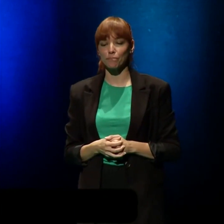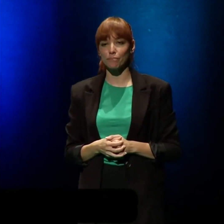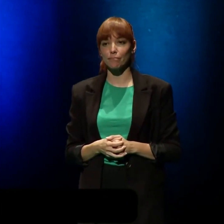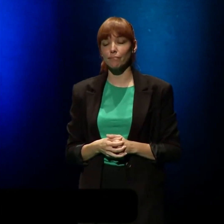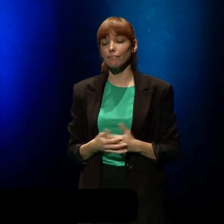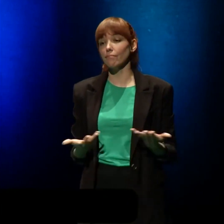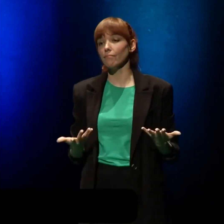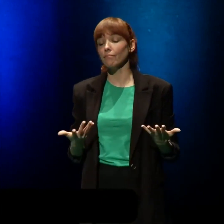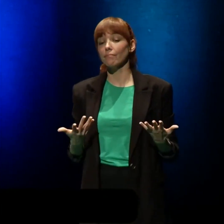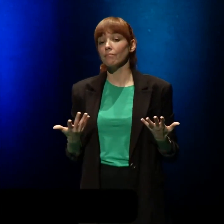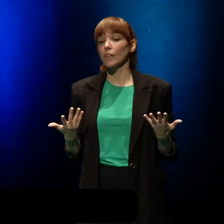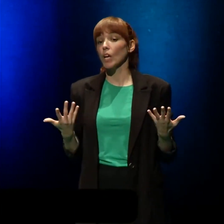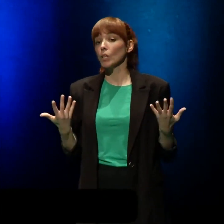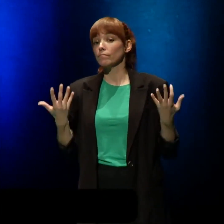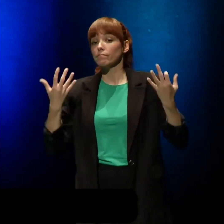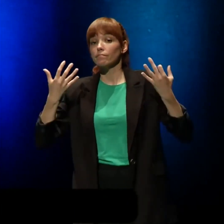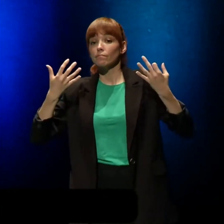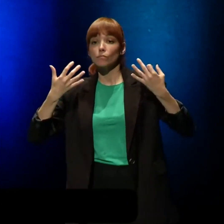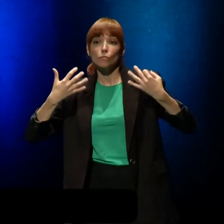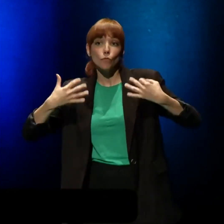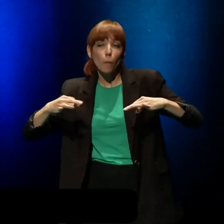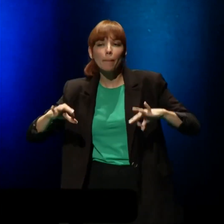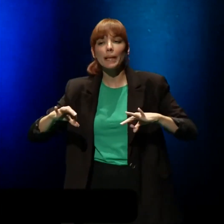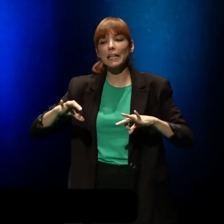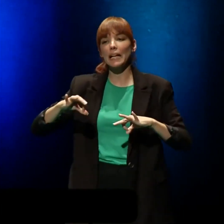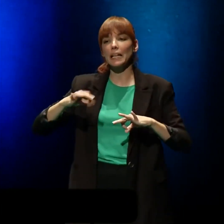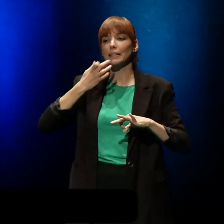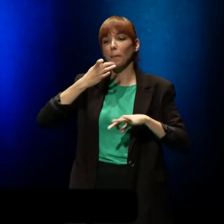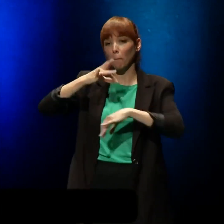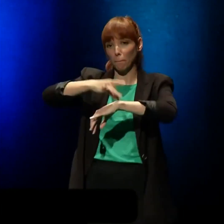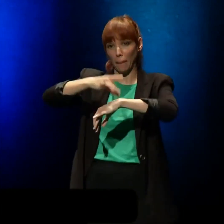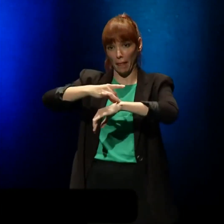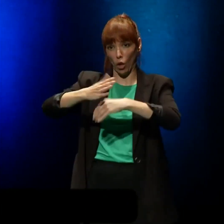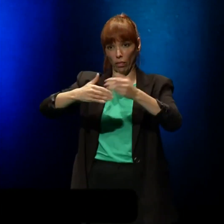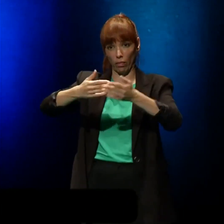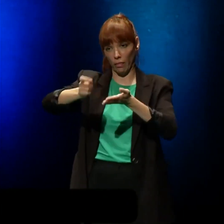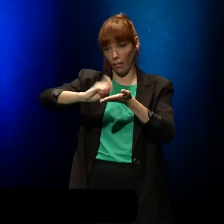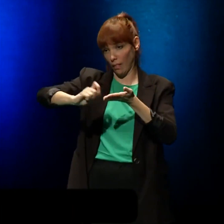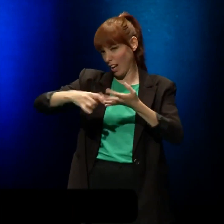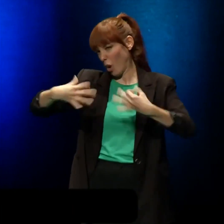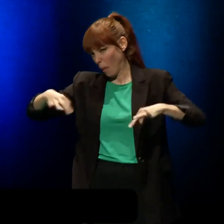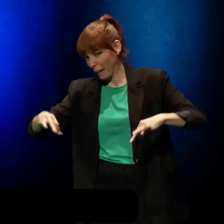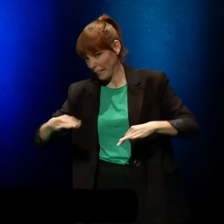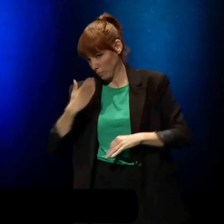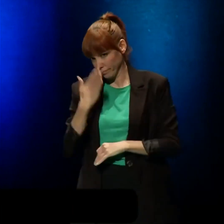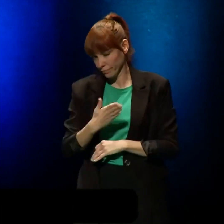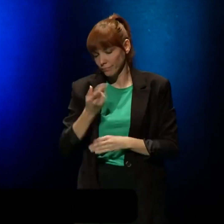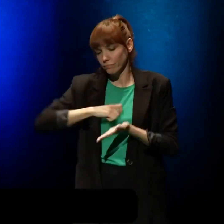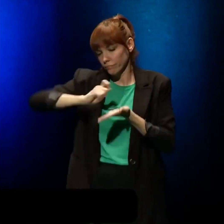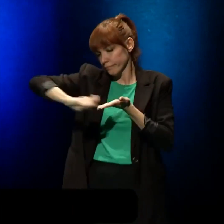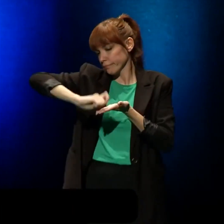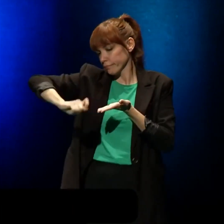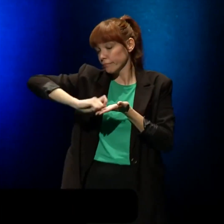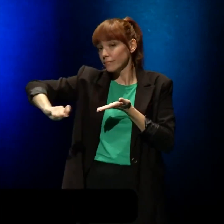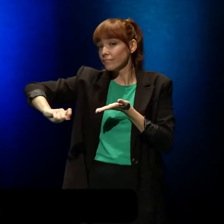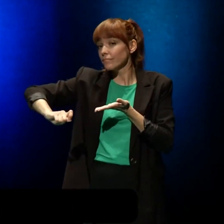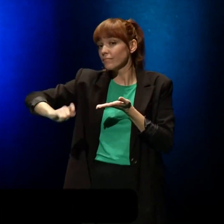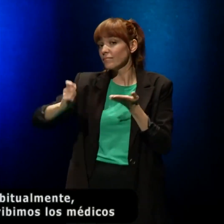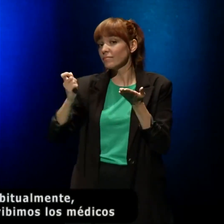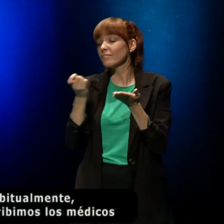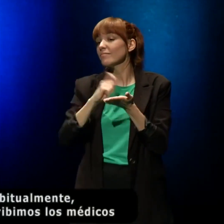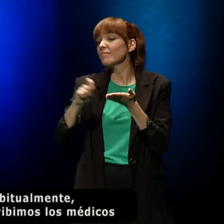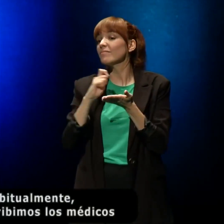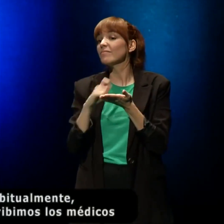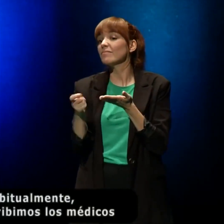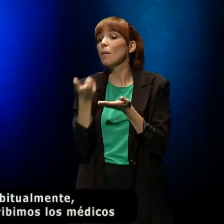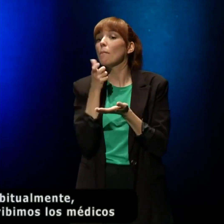y habitualmente cuando escribimos, los médicos, solemos poner la